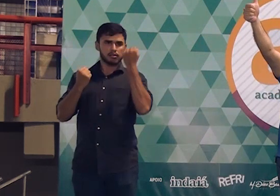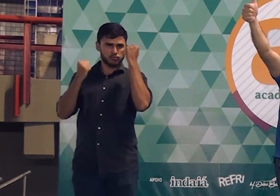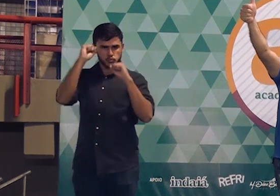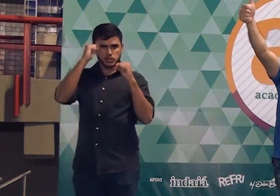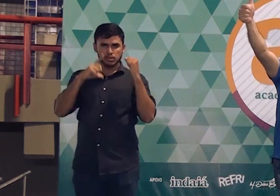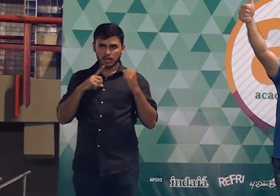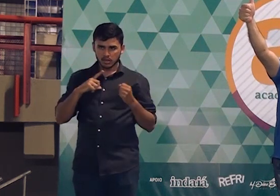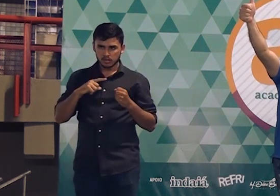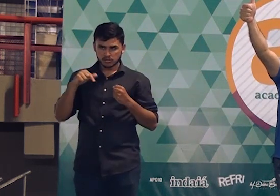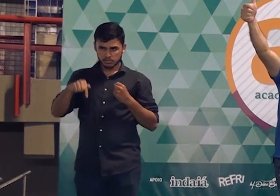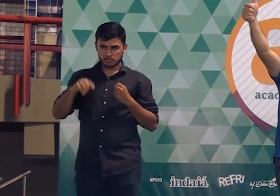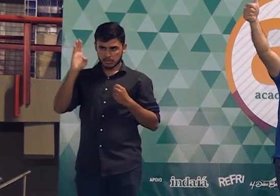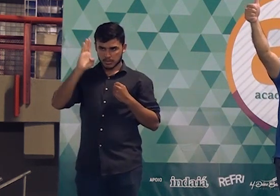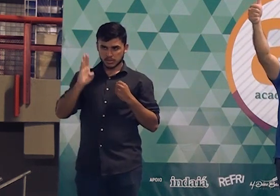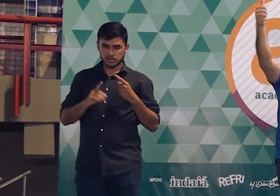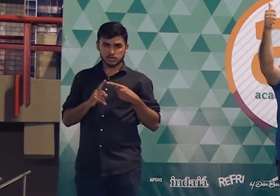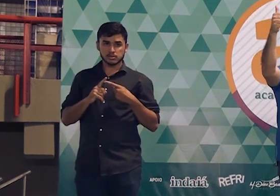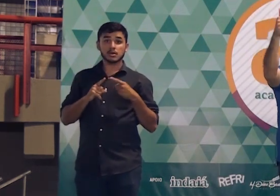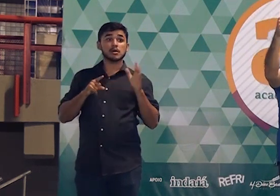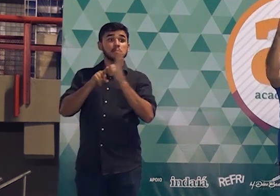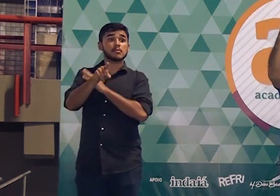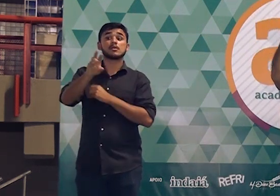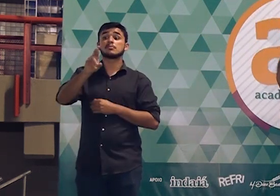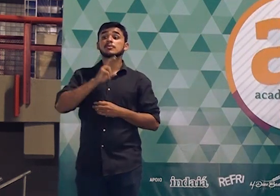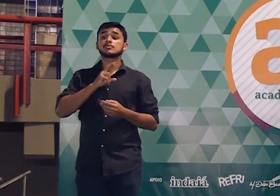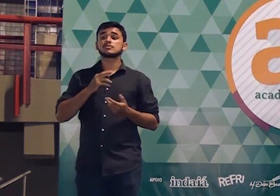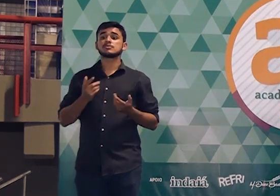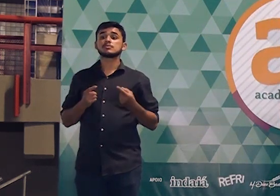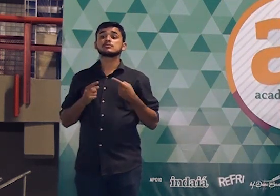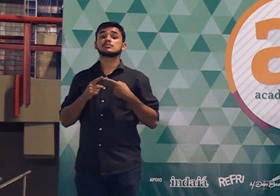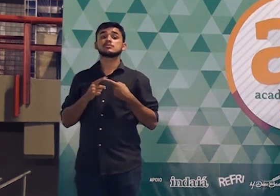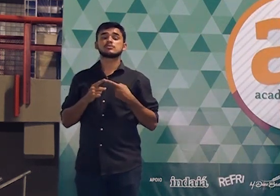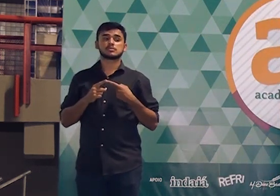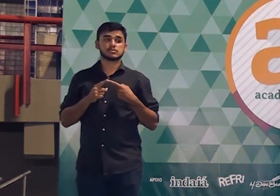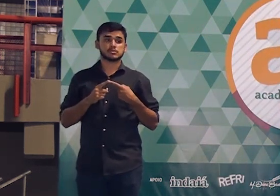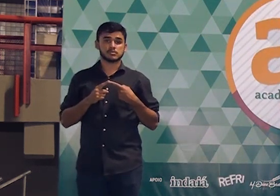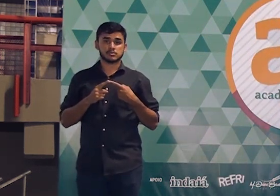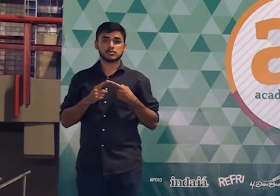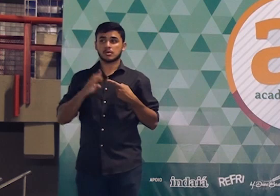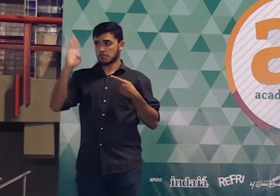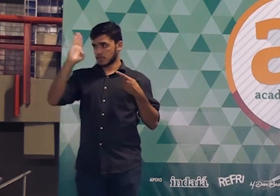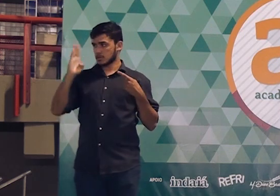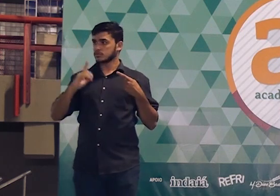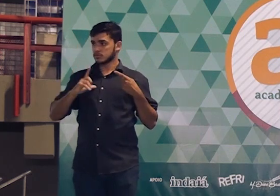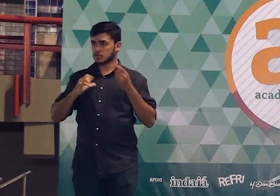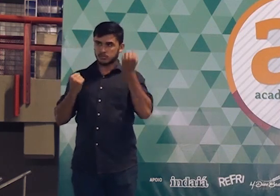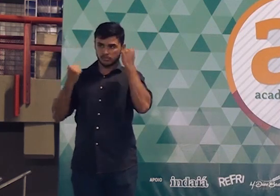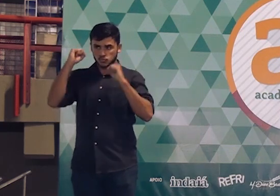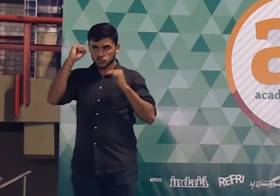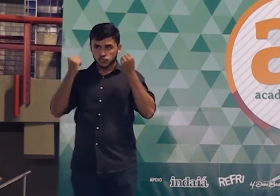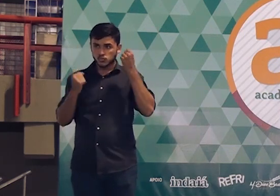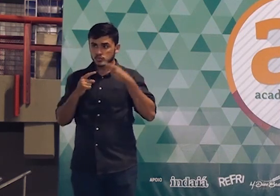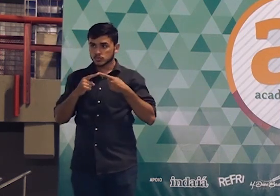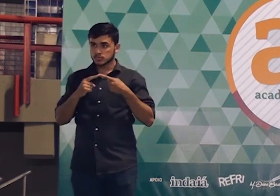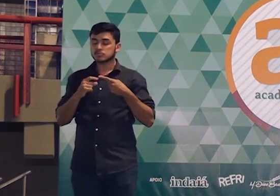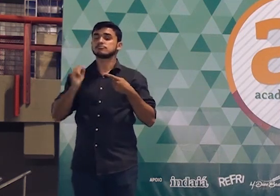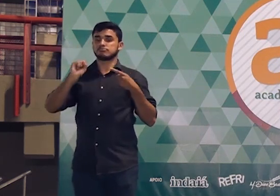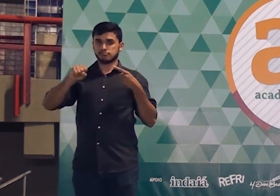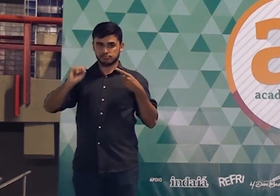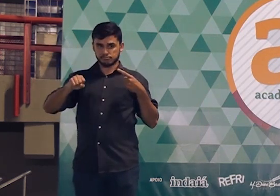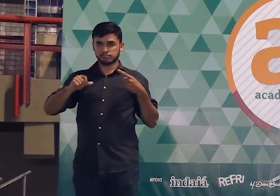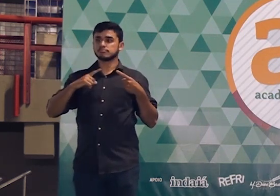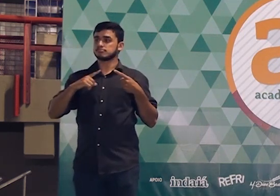industrializado? É uma pergunta, pode responder. O Brasil é um país industrializado?